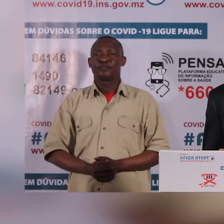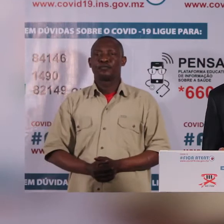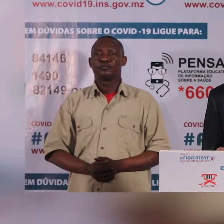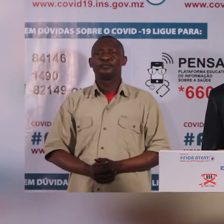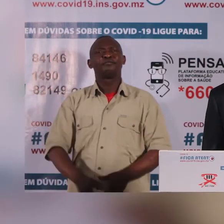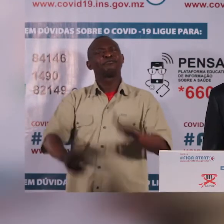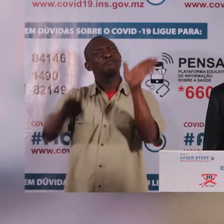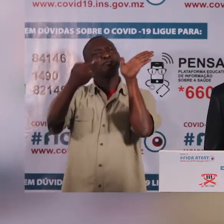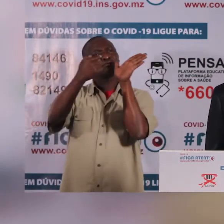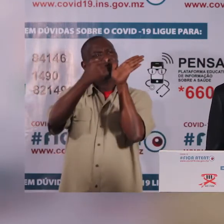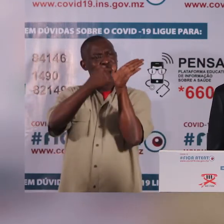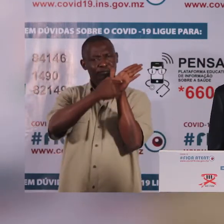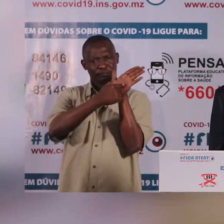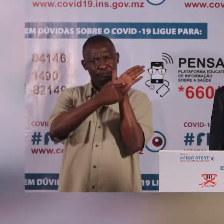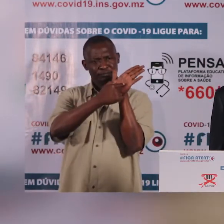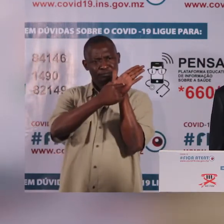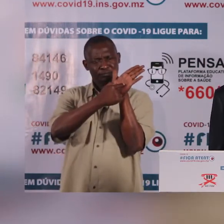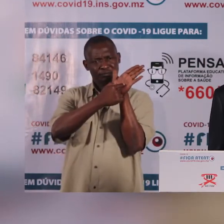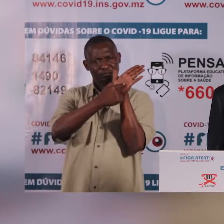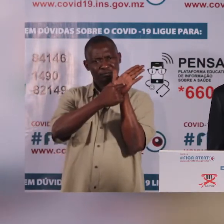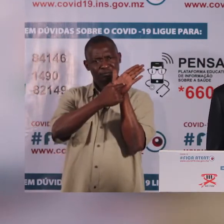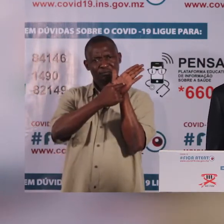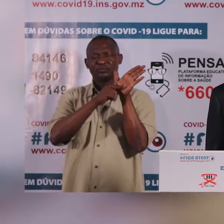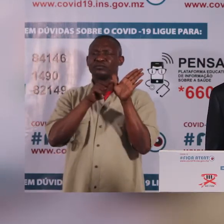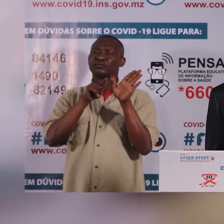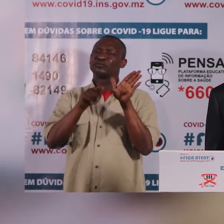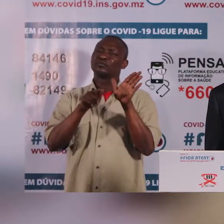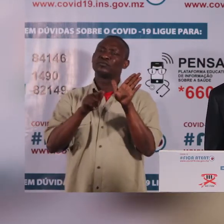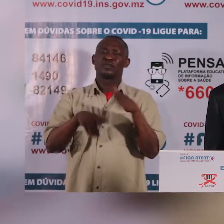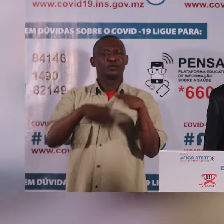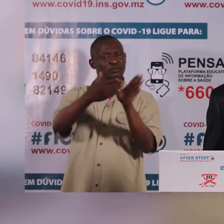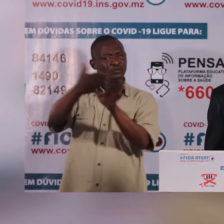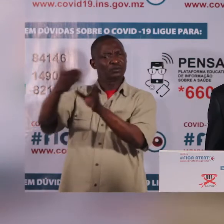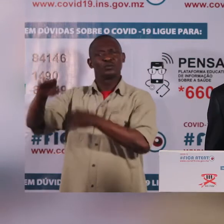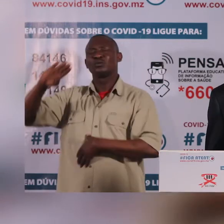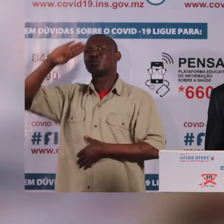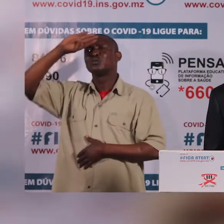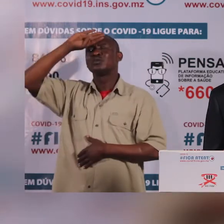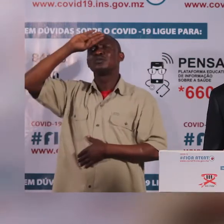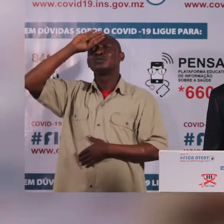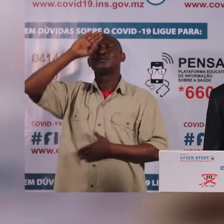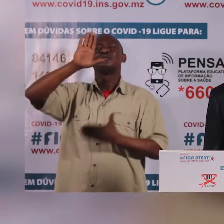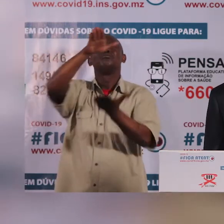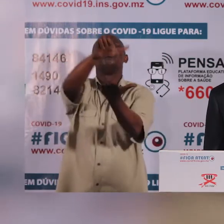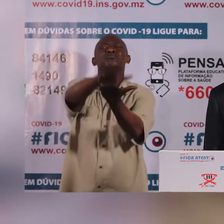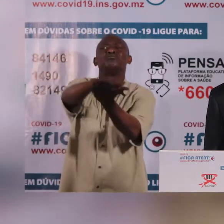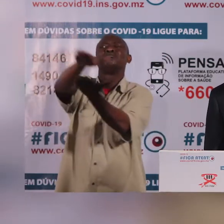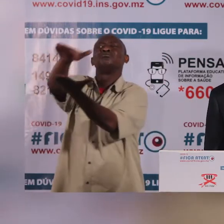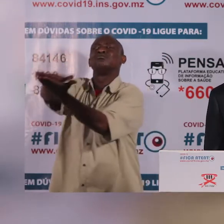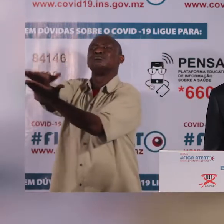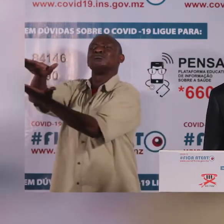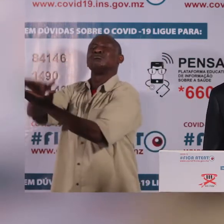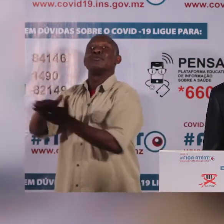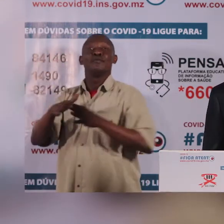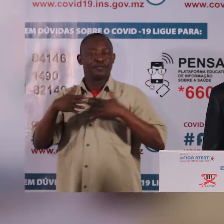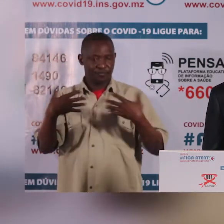Aqui nós mostramos a origem epidemiológica dos casos. Nós classificamos